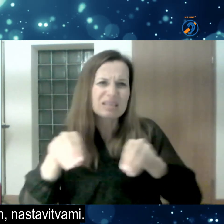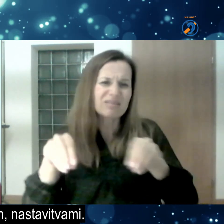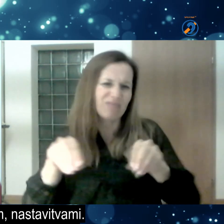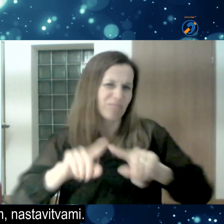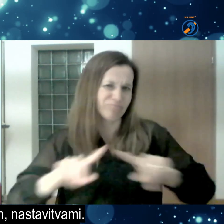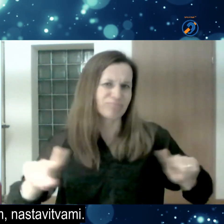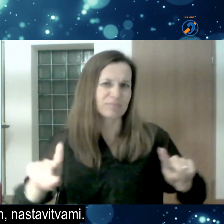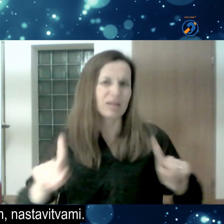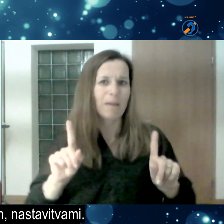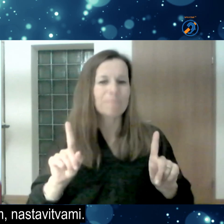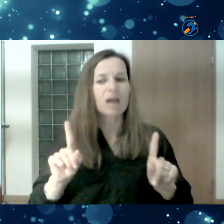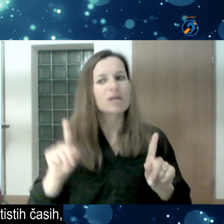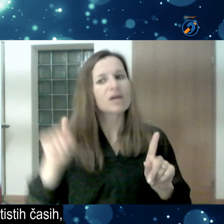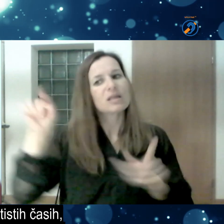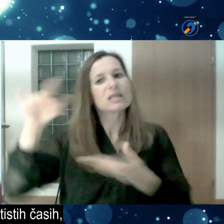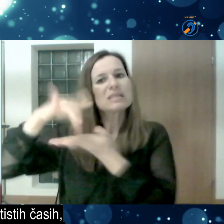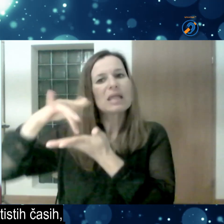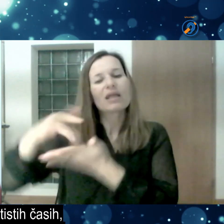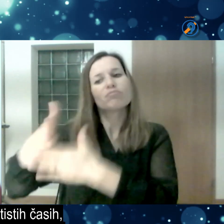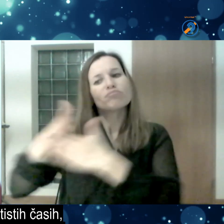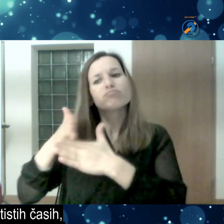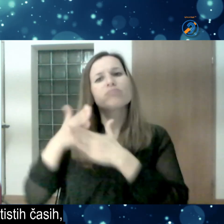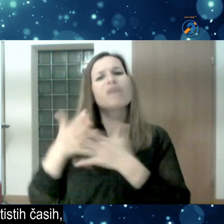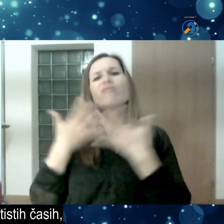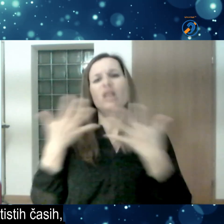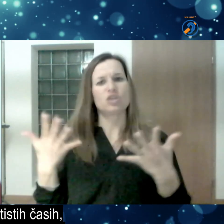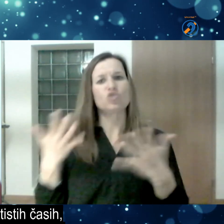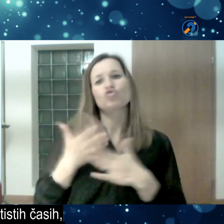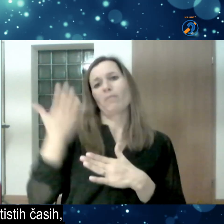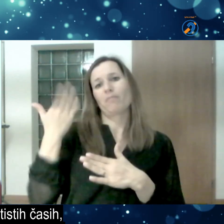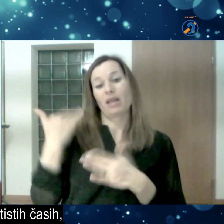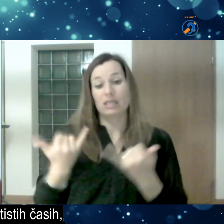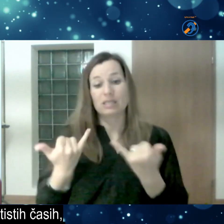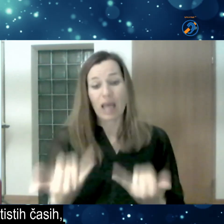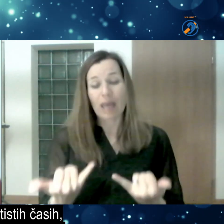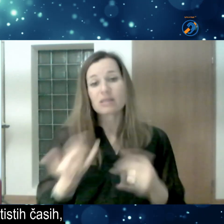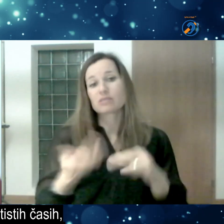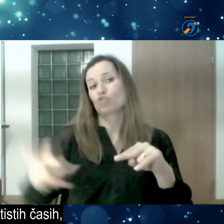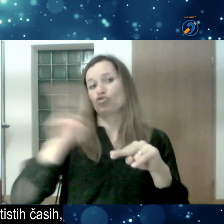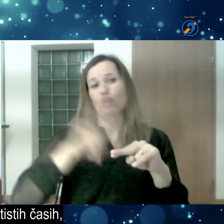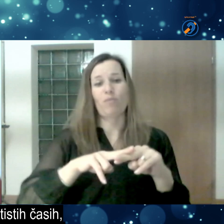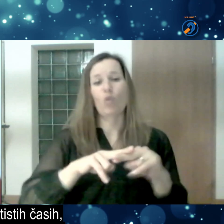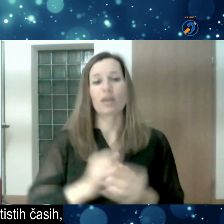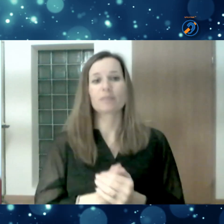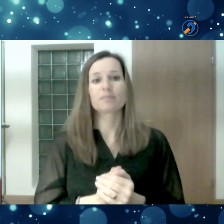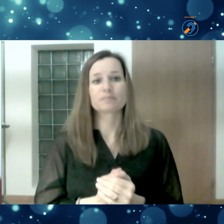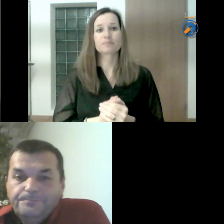ampak zelo so mi pomagali, no, res, že takrat v tistih časih, danes pa še toliko bolj.